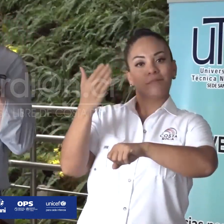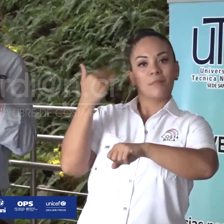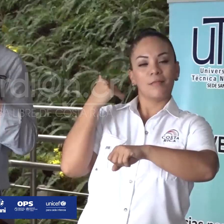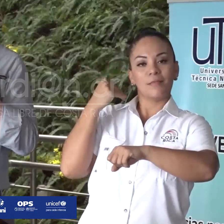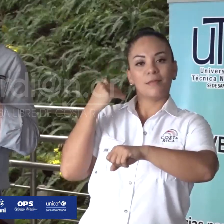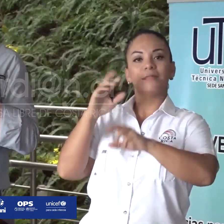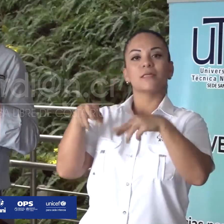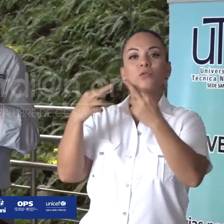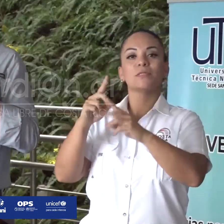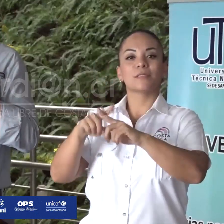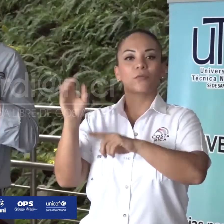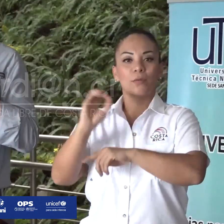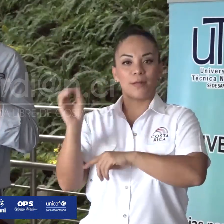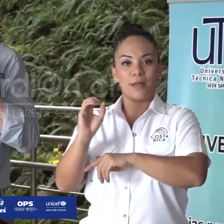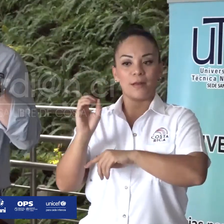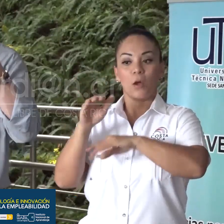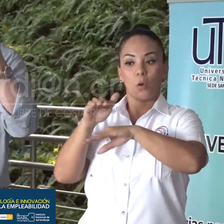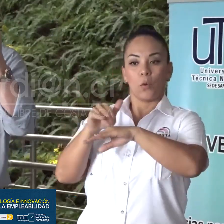extraordinarias anteriores,